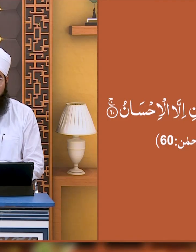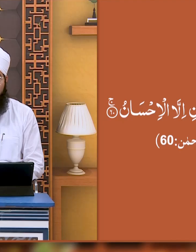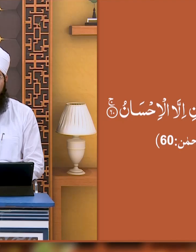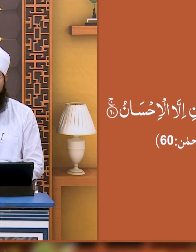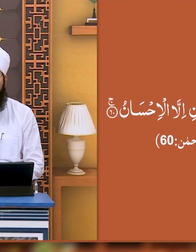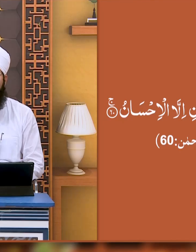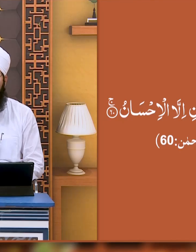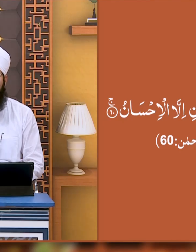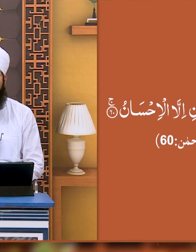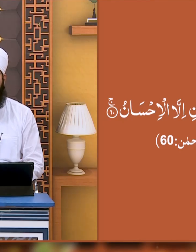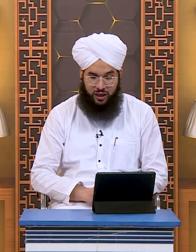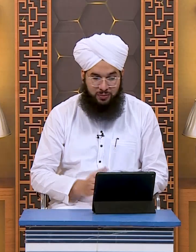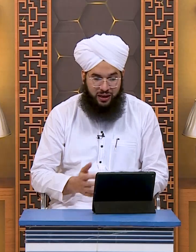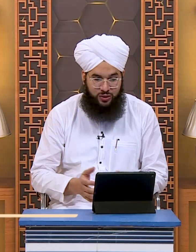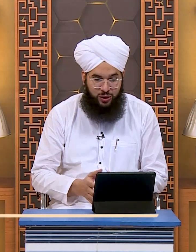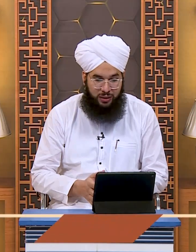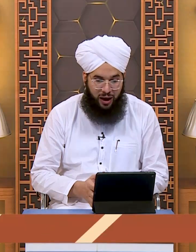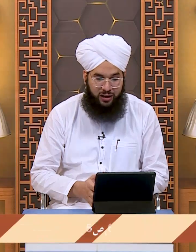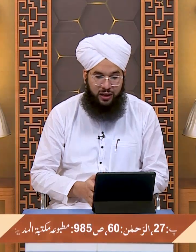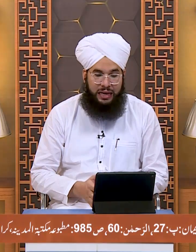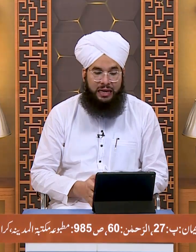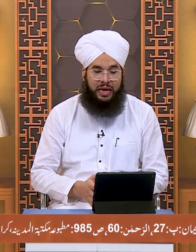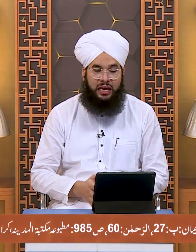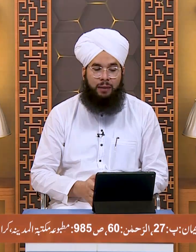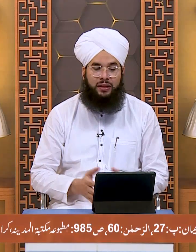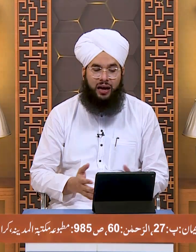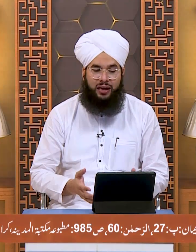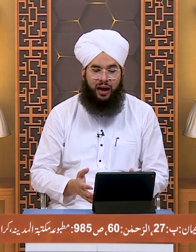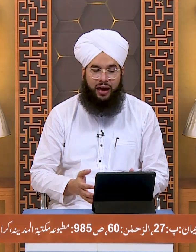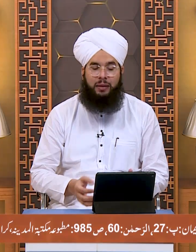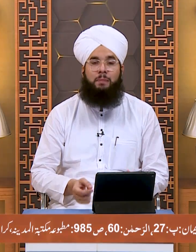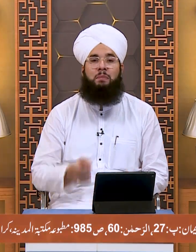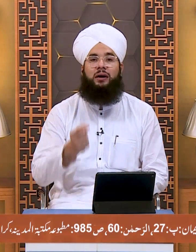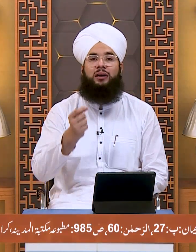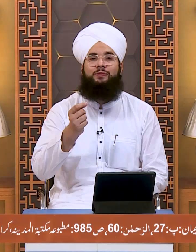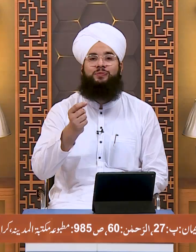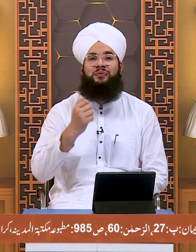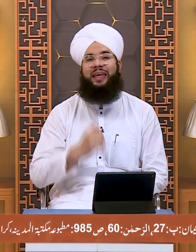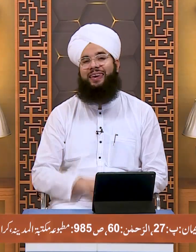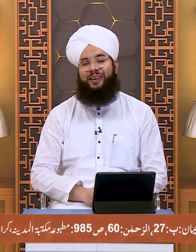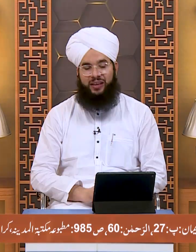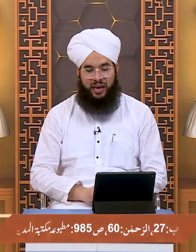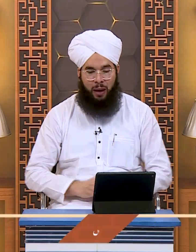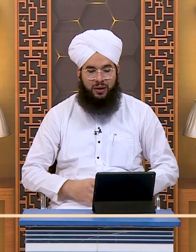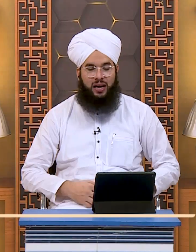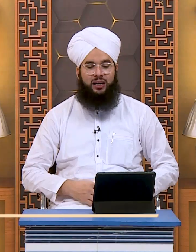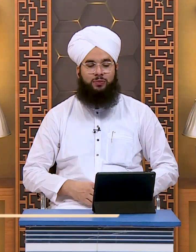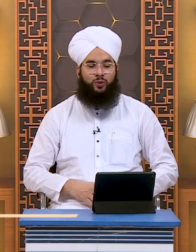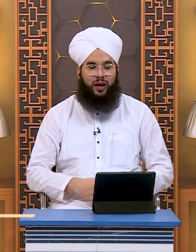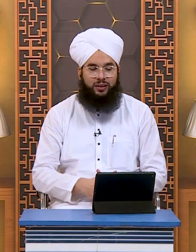الا الاحسان۔ ترجمہ کنز ایمان، نیکی کا بدلہ کیا ہے مگر نیکی۔ امام غزالی رحمت اللہ تعالی